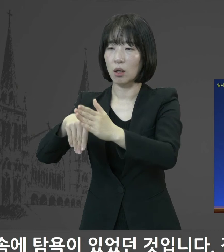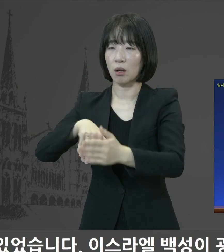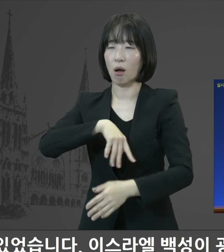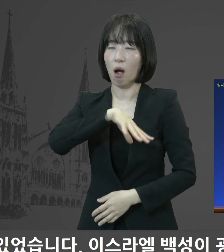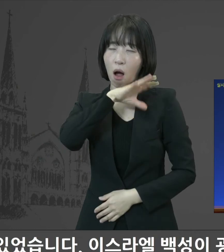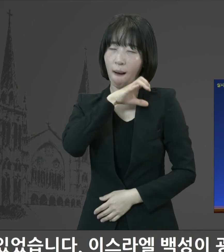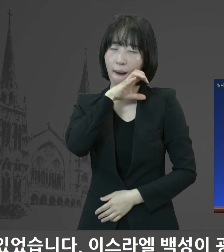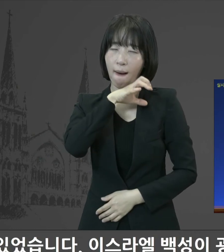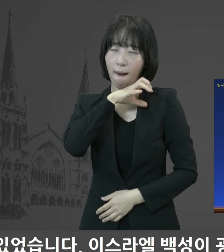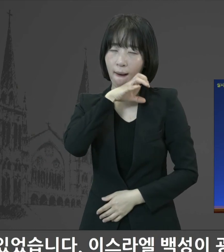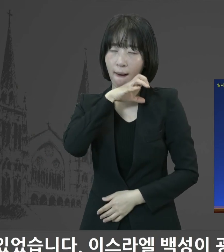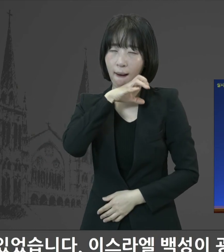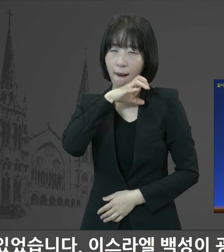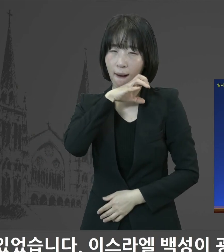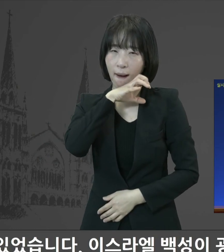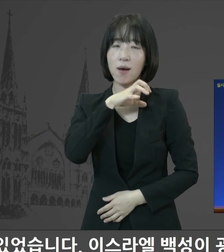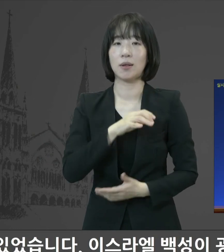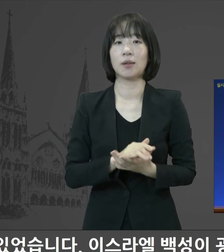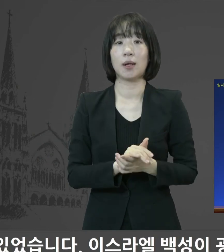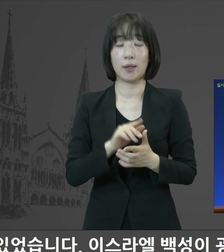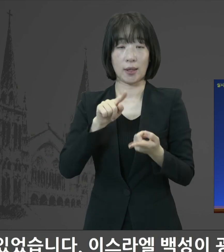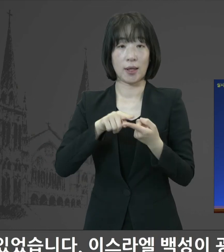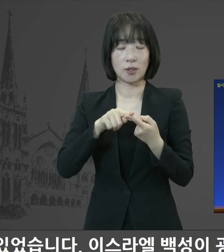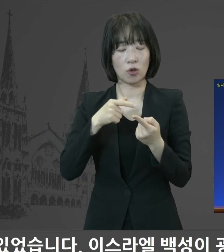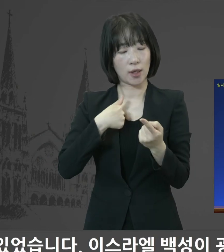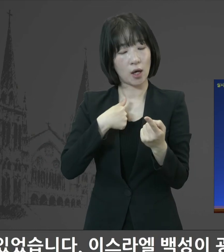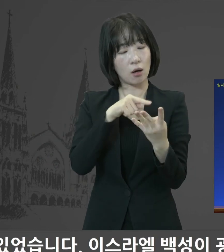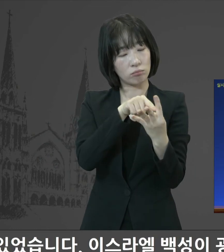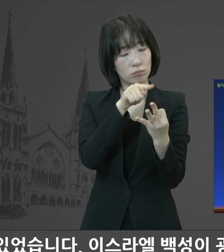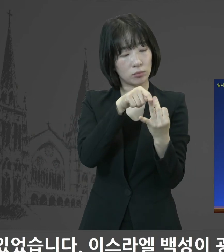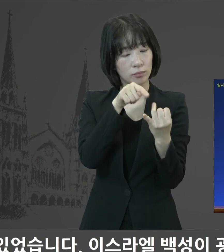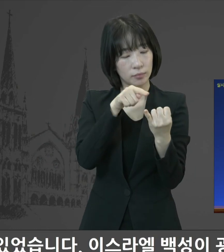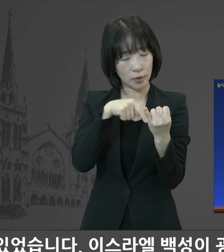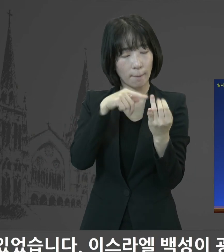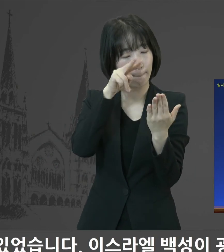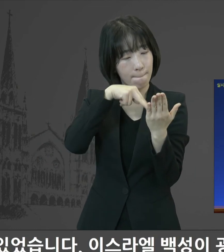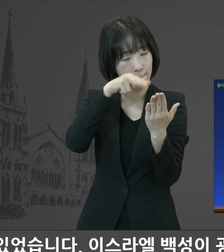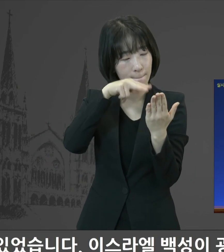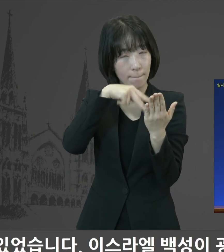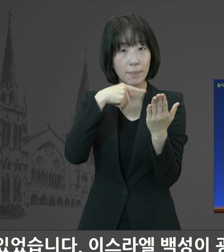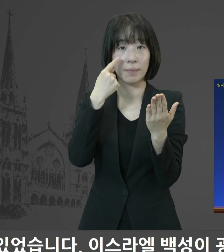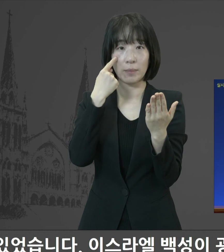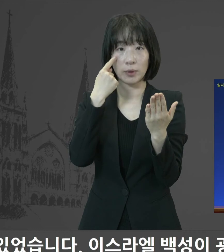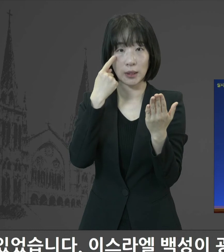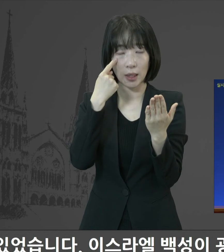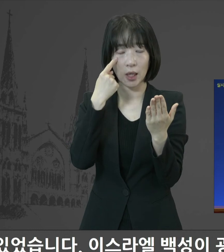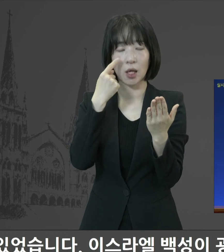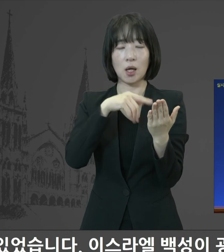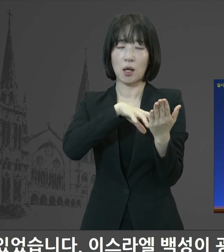10가지를 이렇게 쭉 설교 준비하면서 다시 한번 면밀히 들여다보니까요, 자,